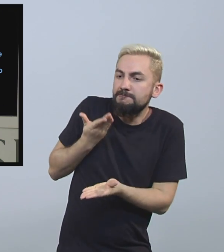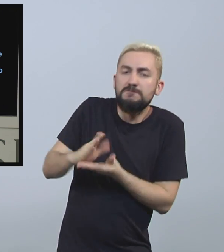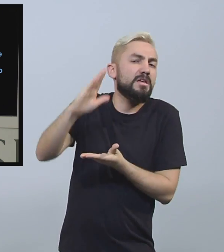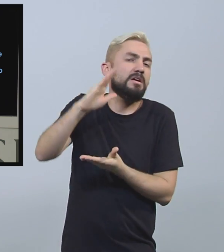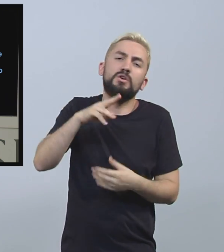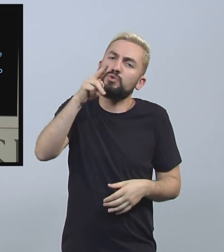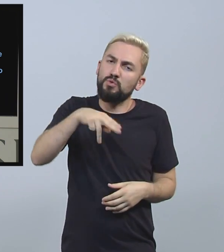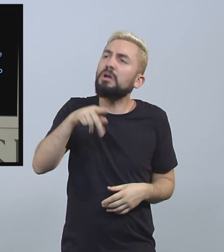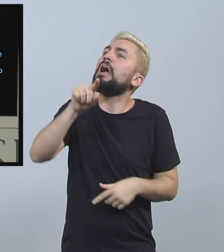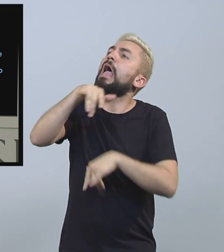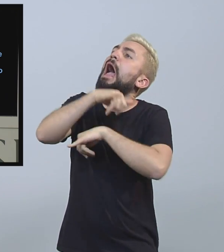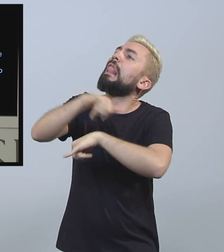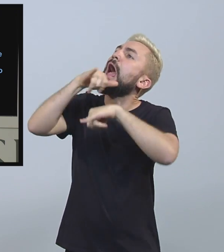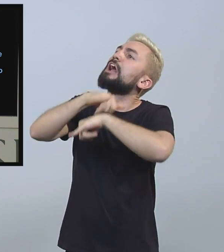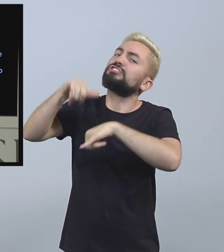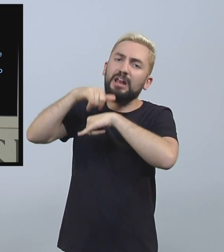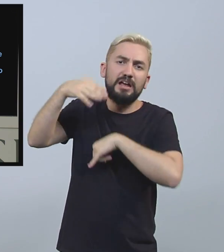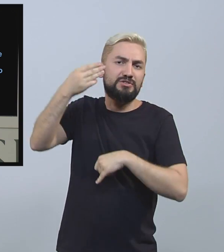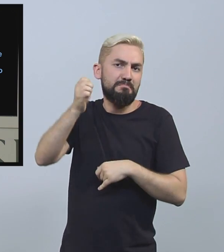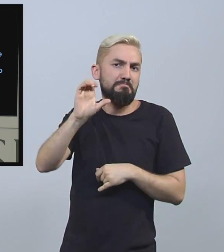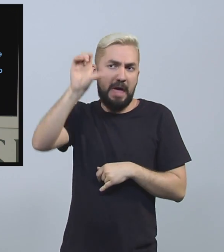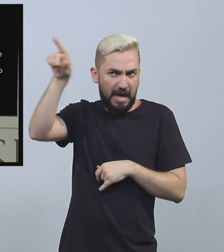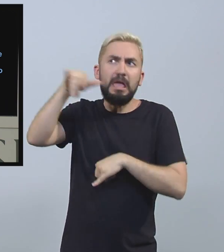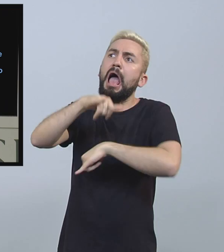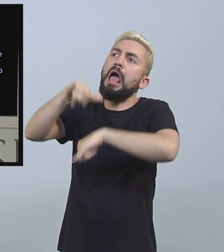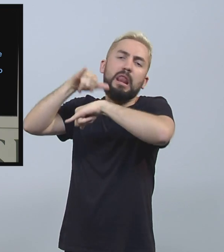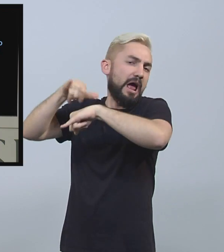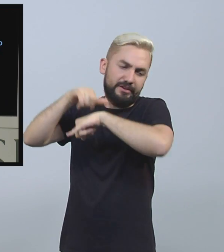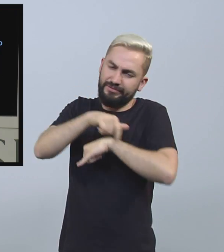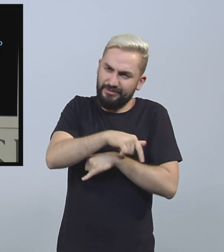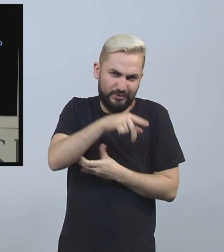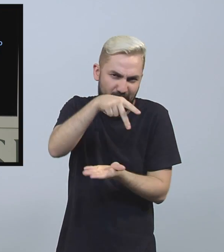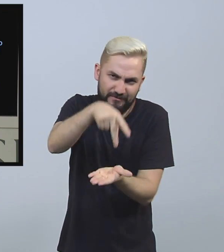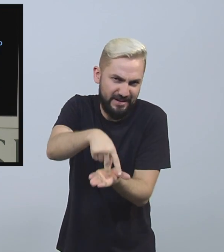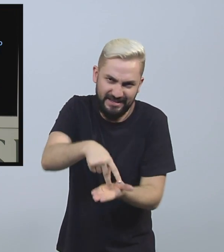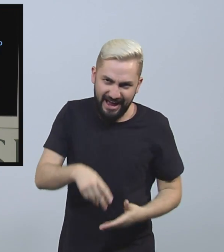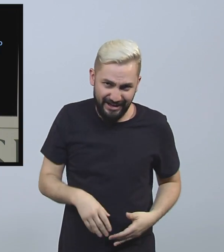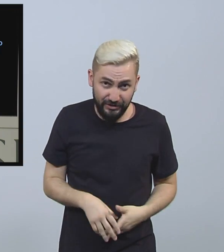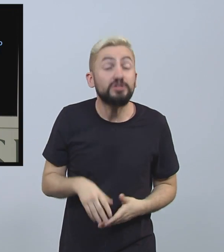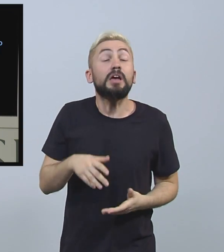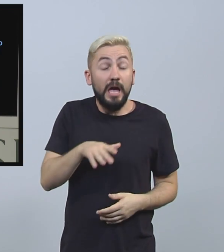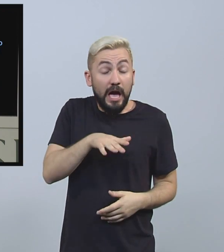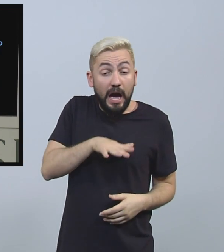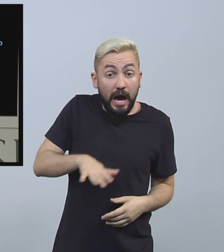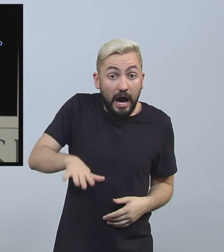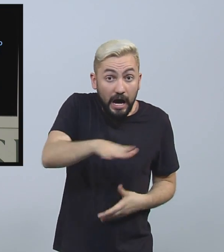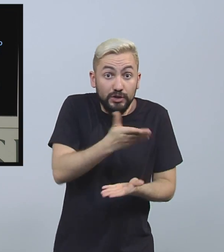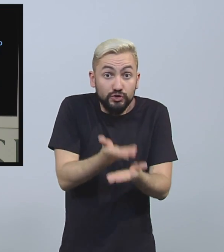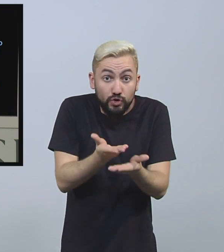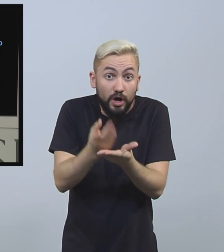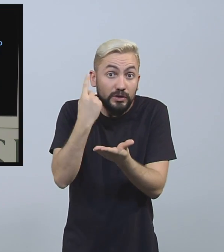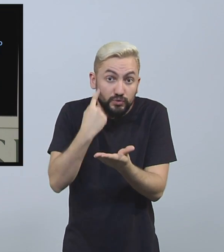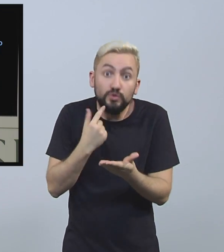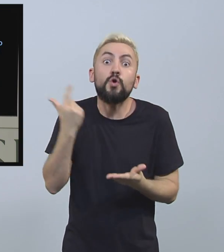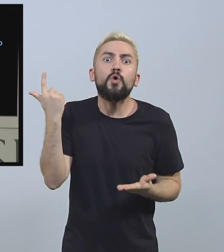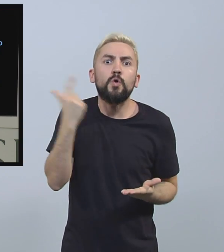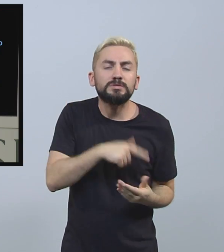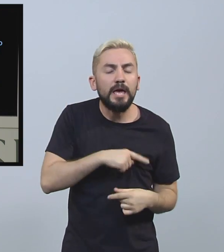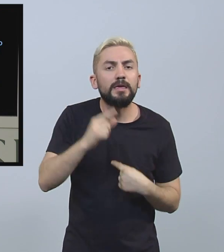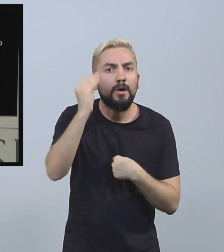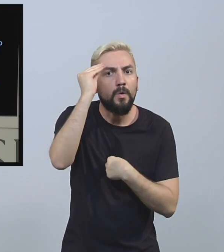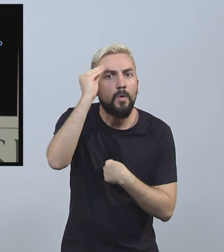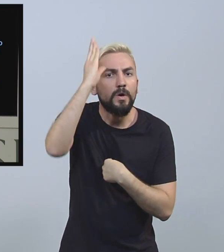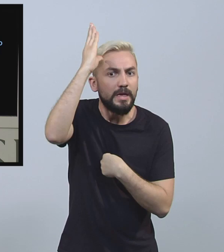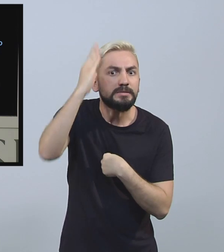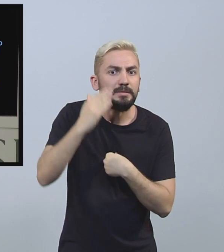segregacionistas, como tem alardeado tanto o Ministério da Educação. Pelo contrário, são espaços de construção do